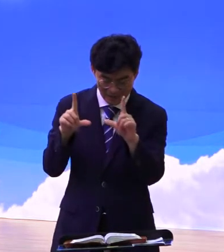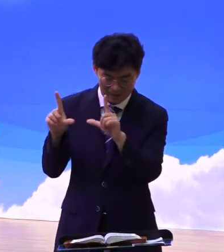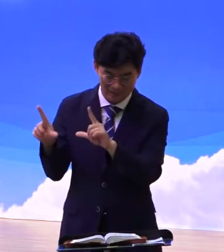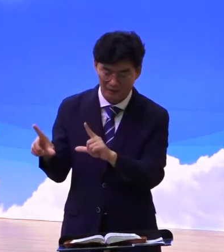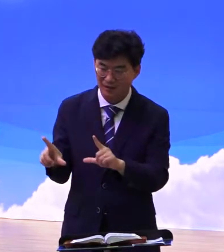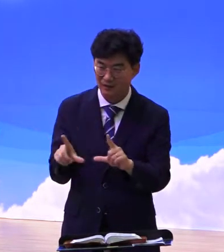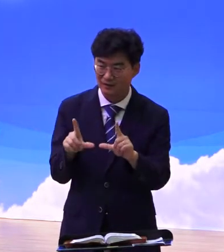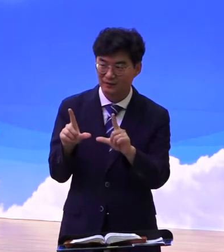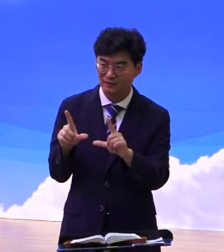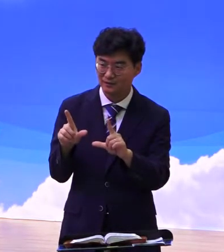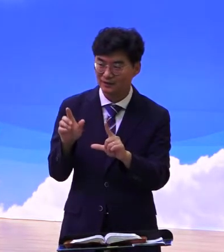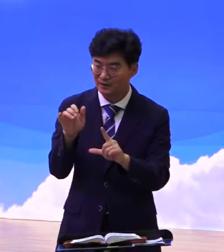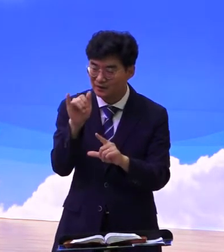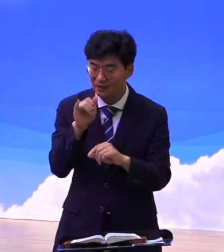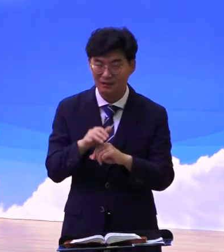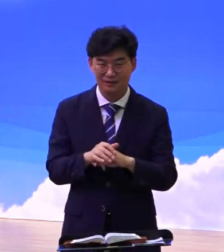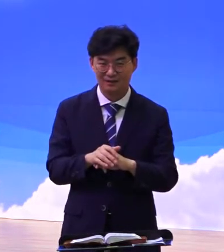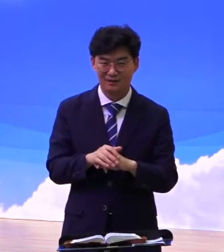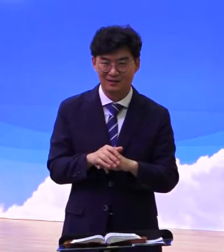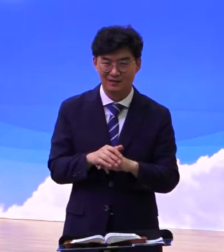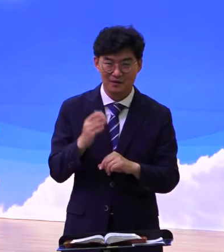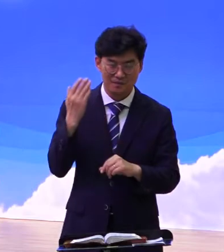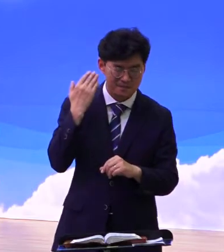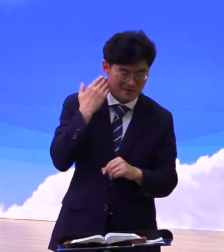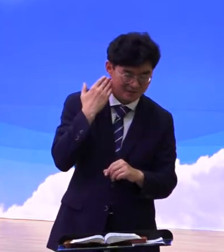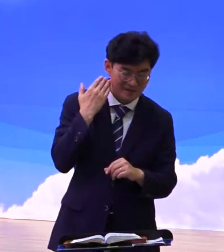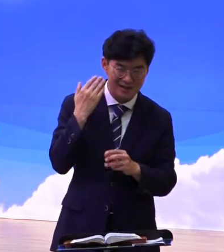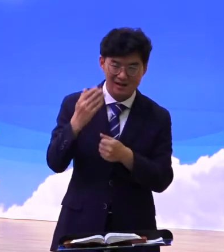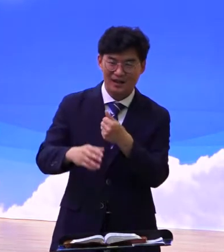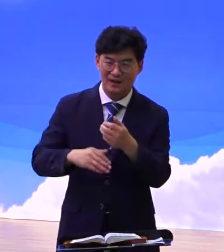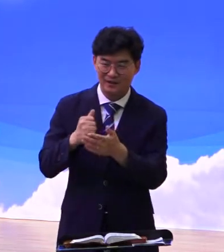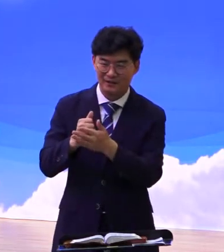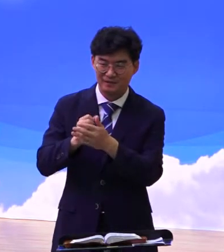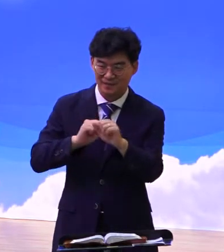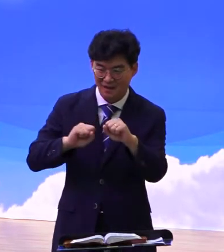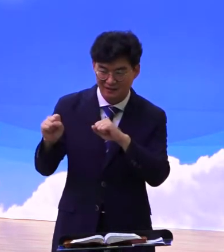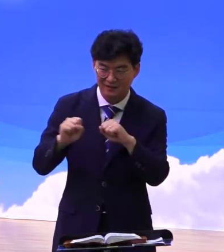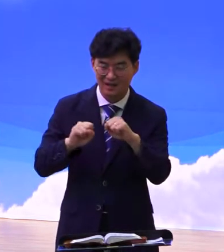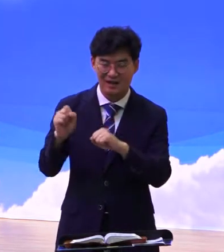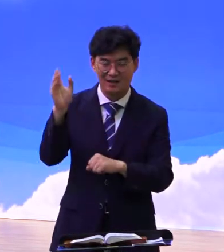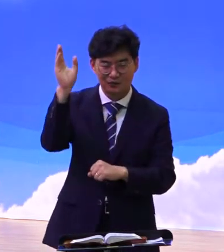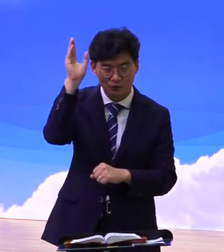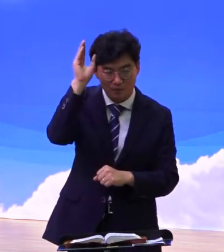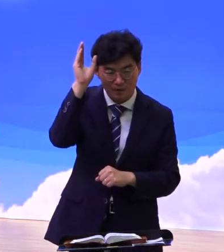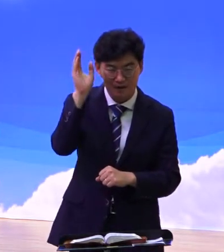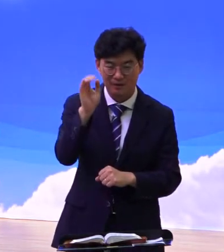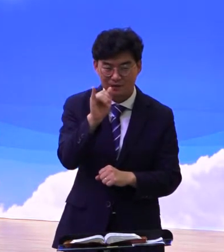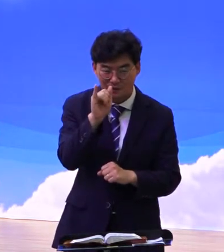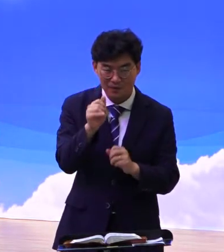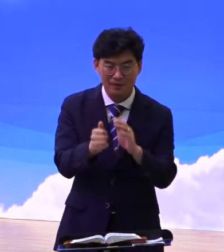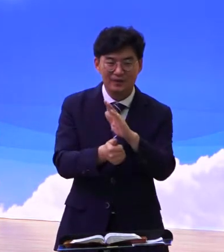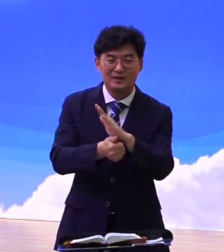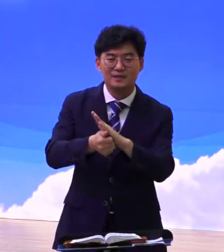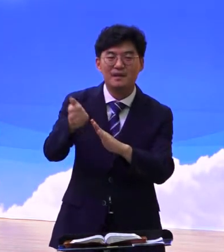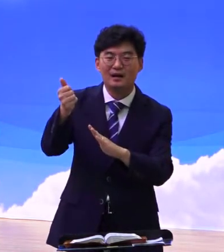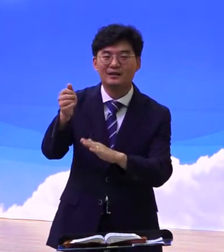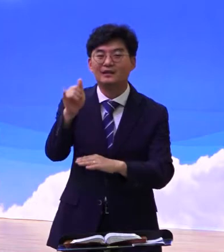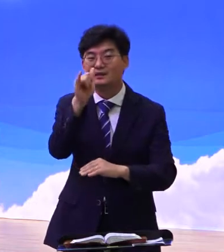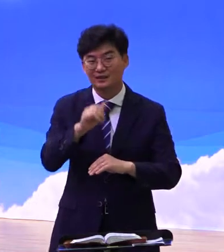그러나 눈에 보이지 않는 하나님의 역사를 늘 소망하며 기대하며 살아가는 존재라는